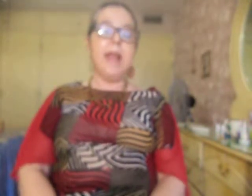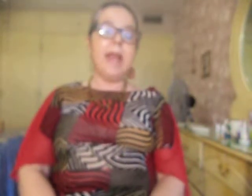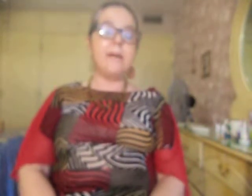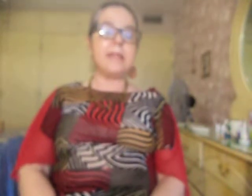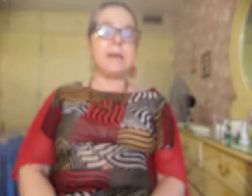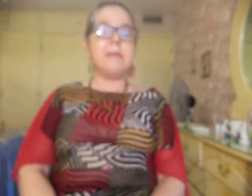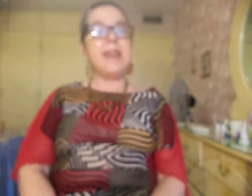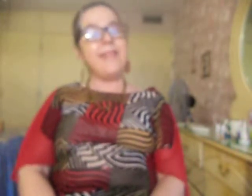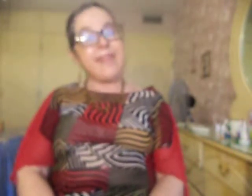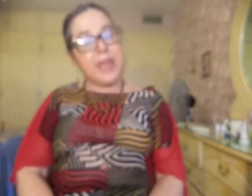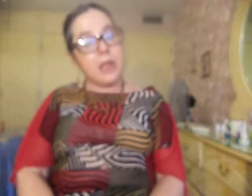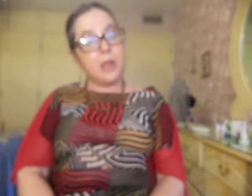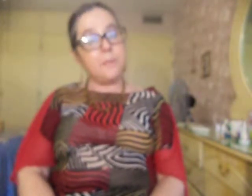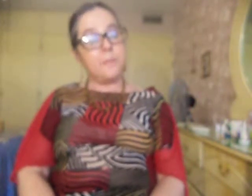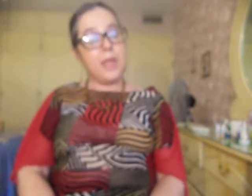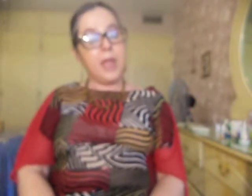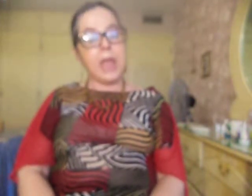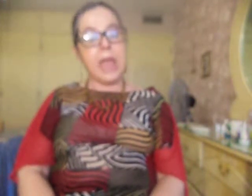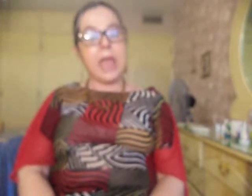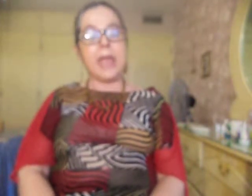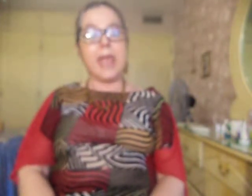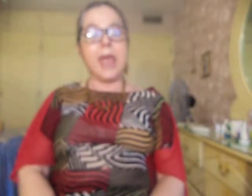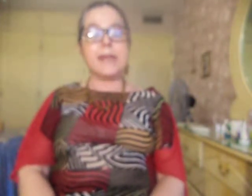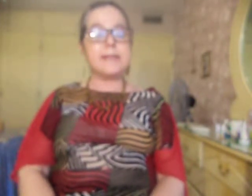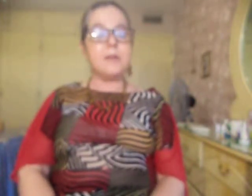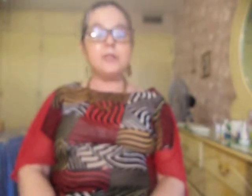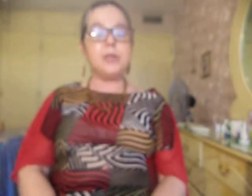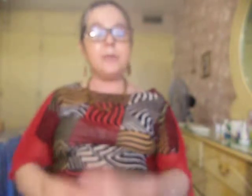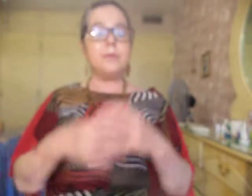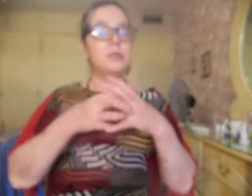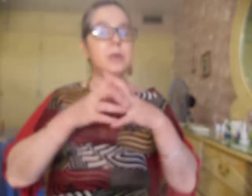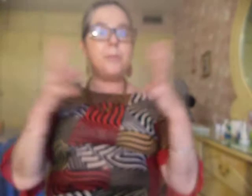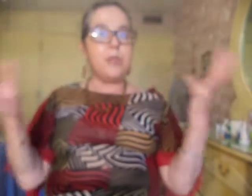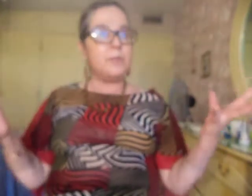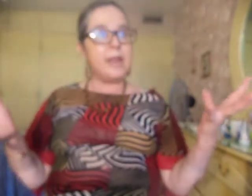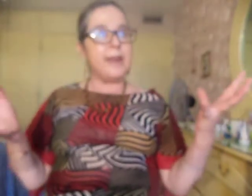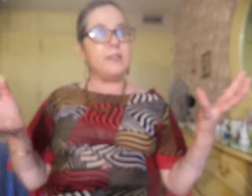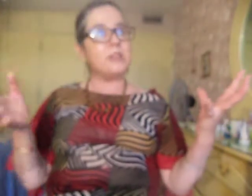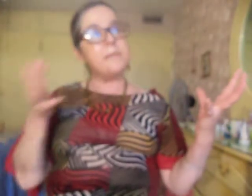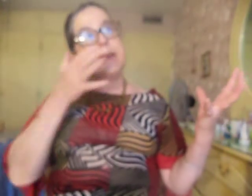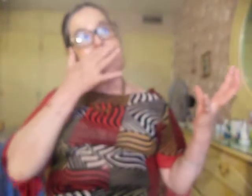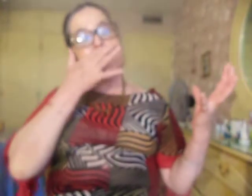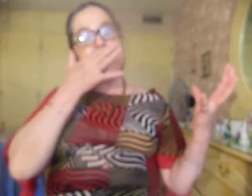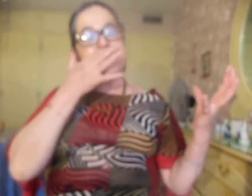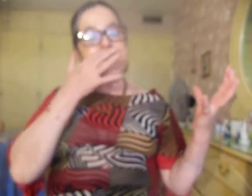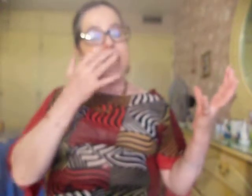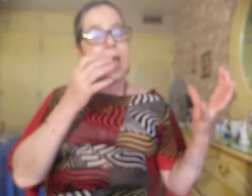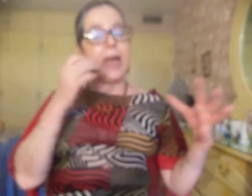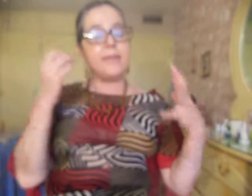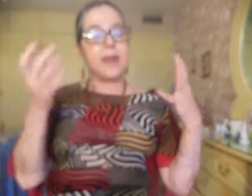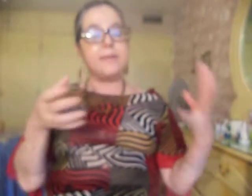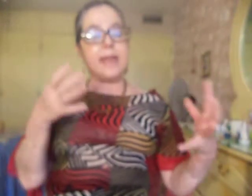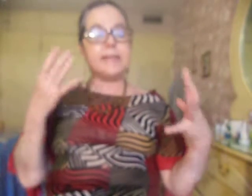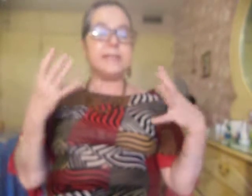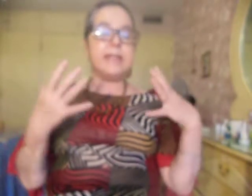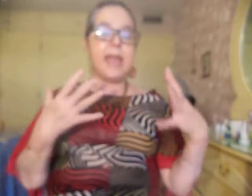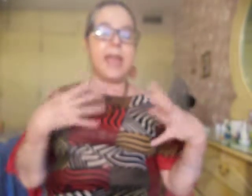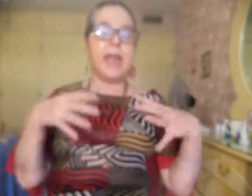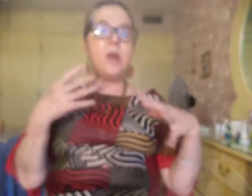La vitamina D, que esta no se puede obtener de otra manera más que a través de los